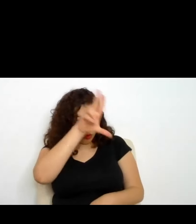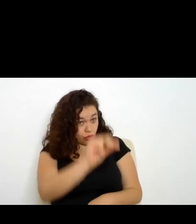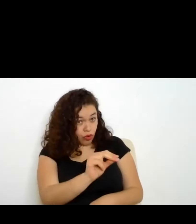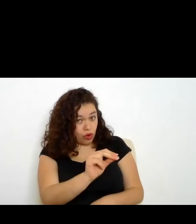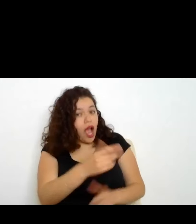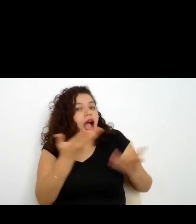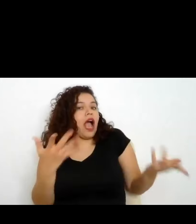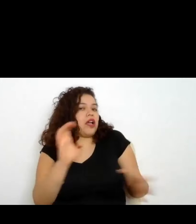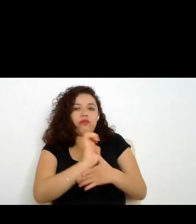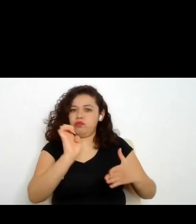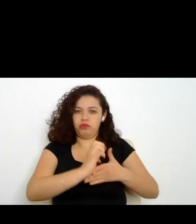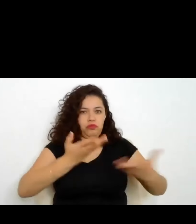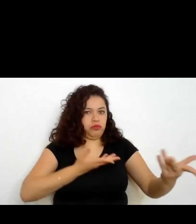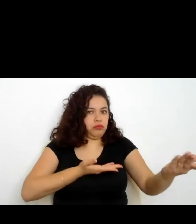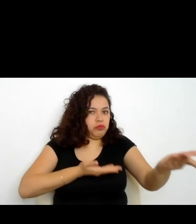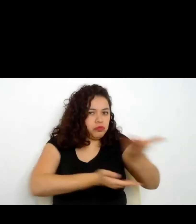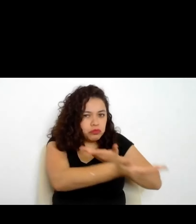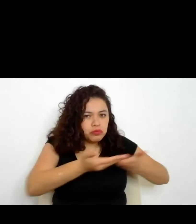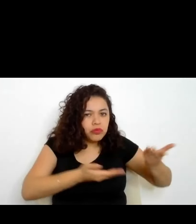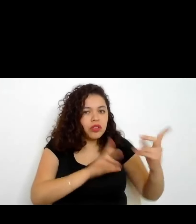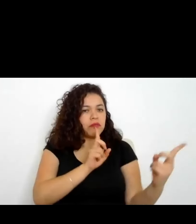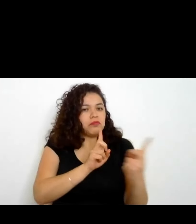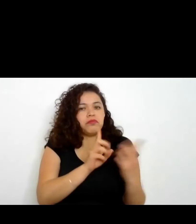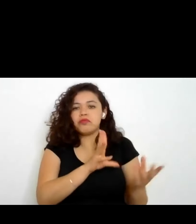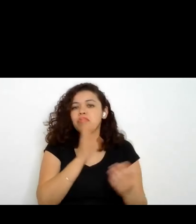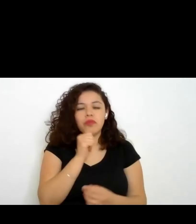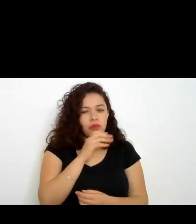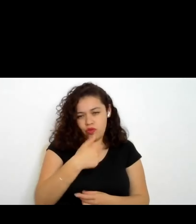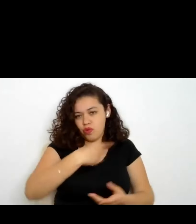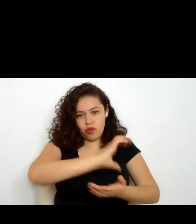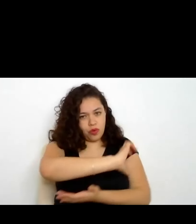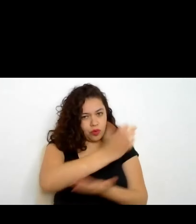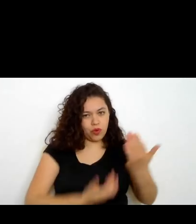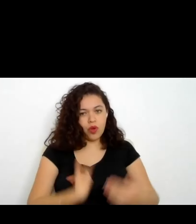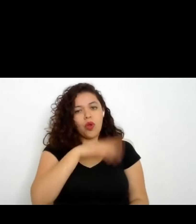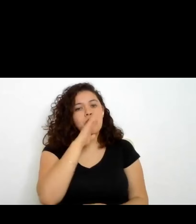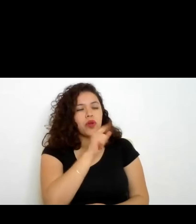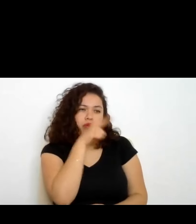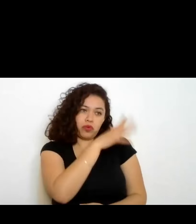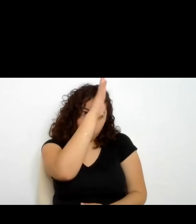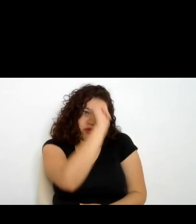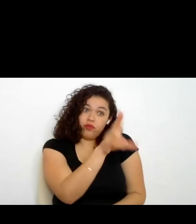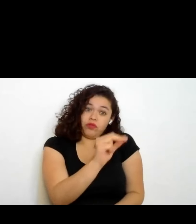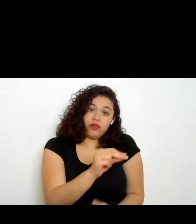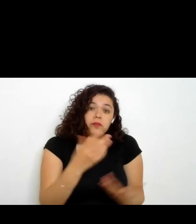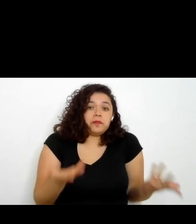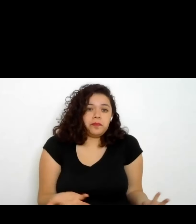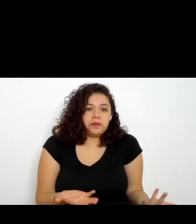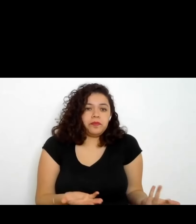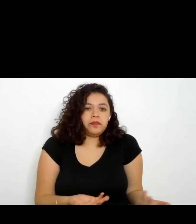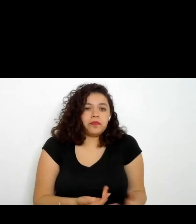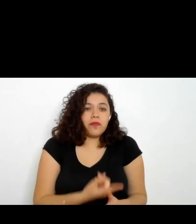bueno, entonces no podemos tener una relación tú y yo. Entonces, pues no te puedo contratar como mi empleado si no estás de acuerdo con las finalidades